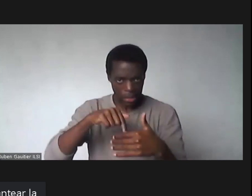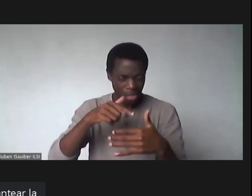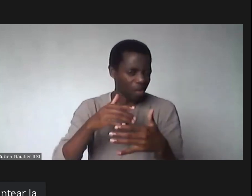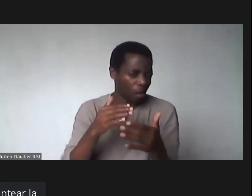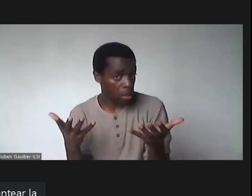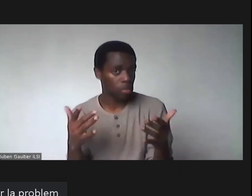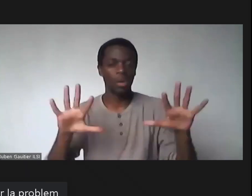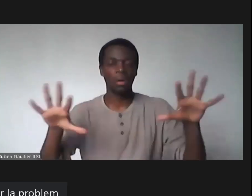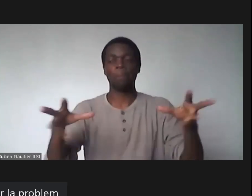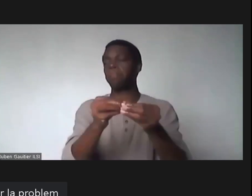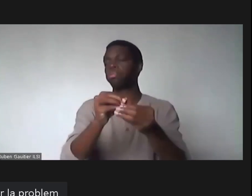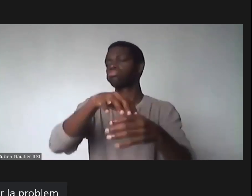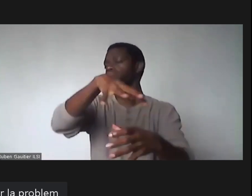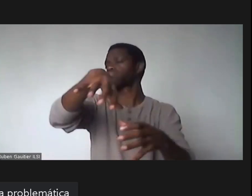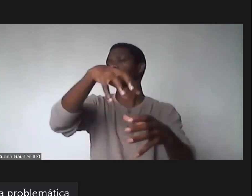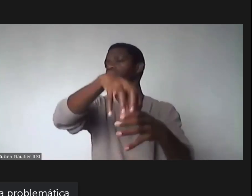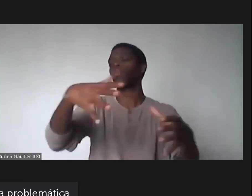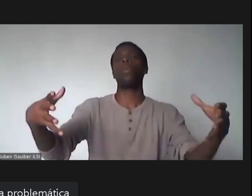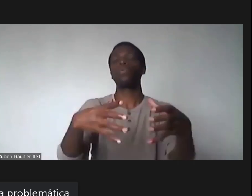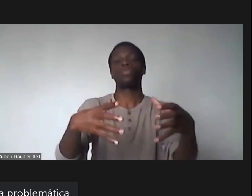datos.